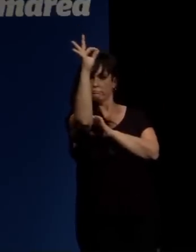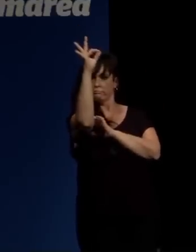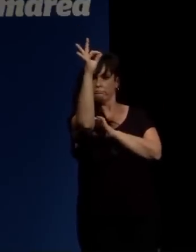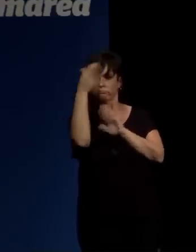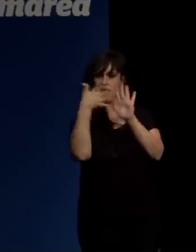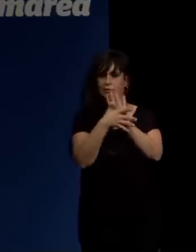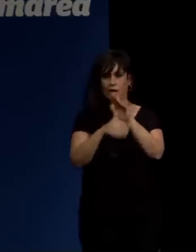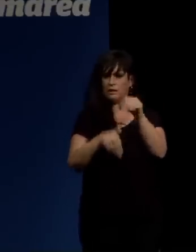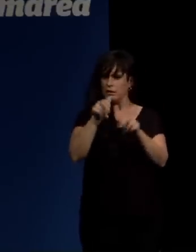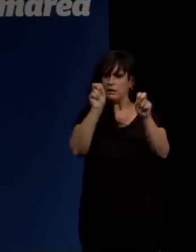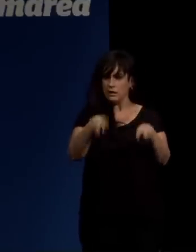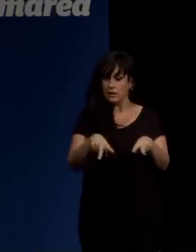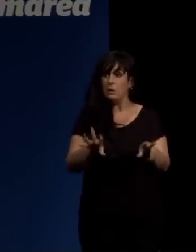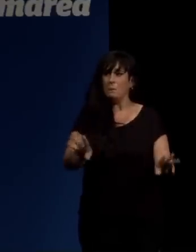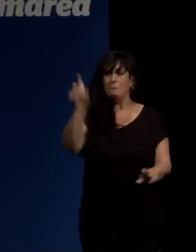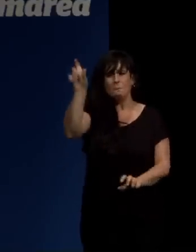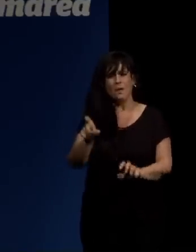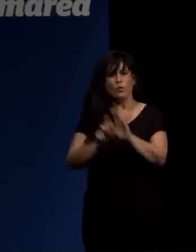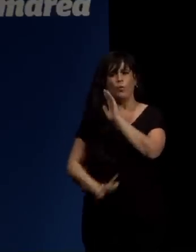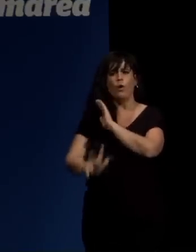O que non dixo é se o alcalde fora